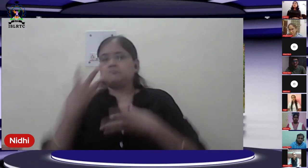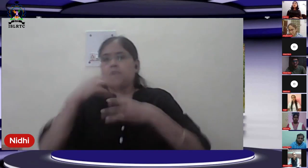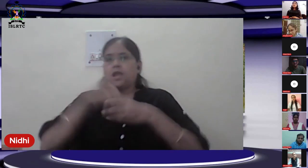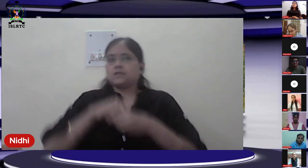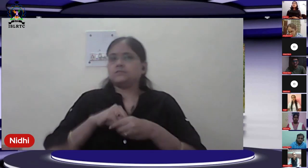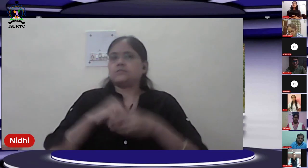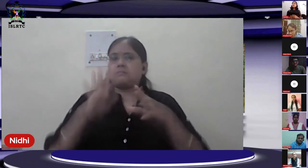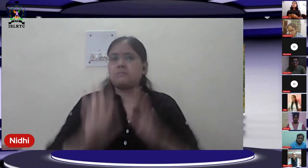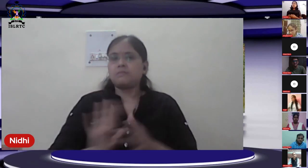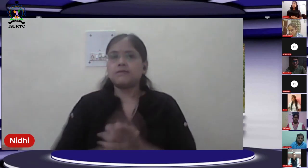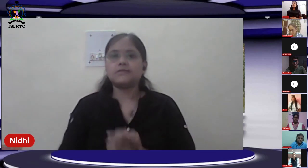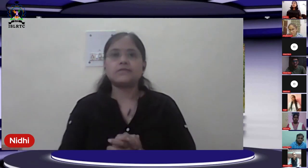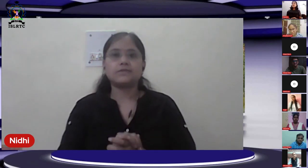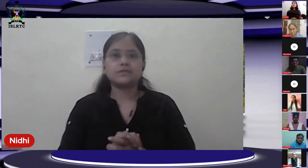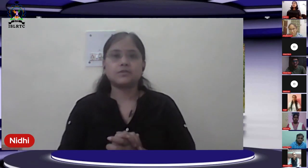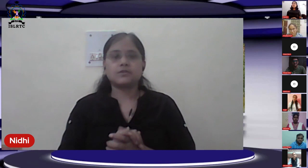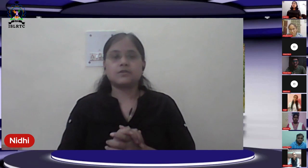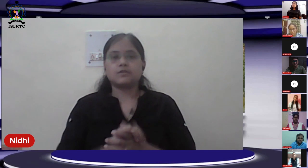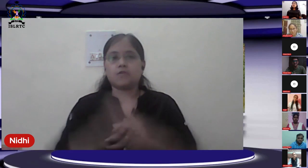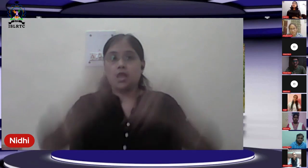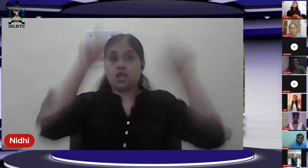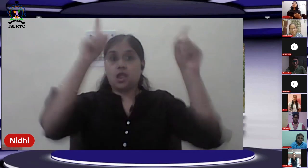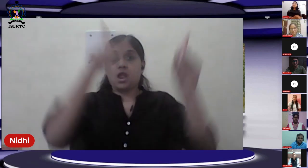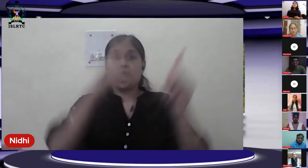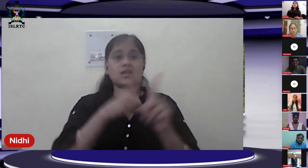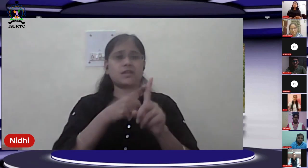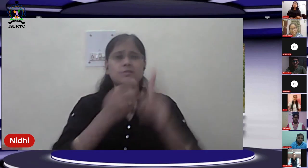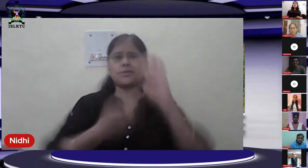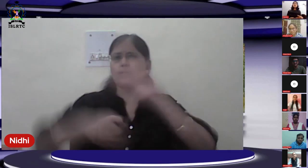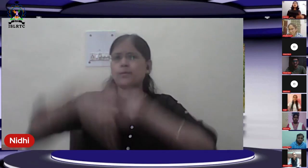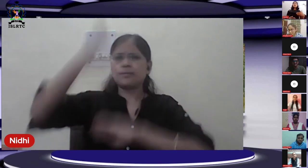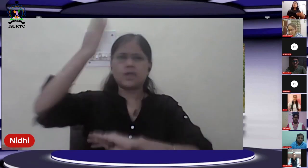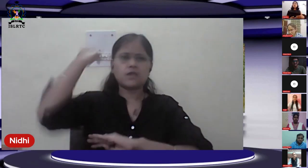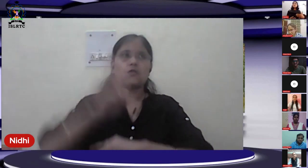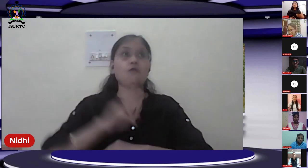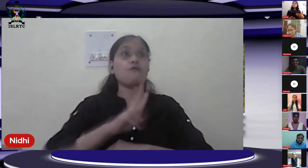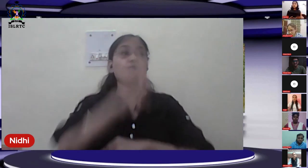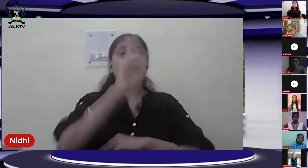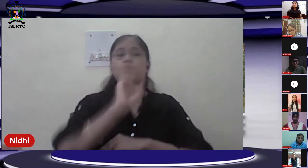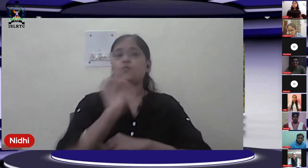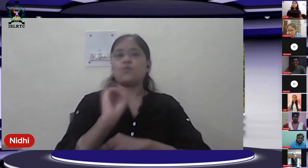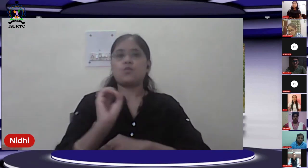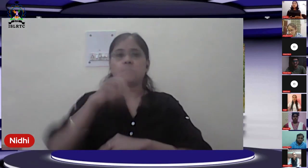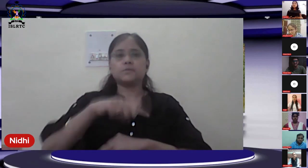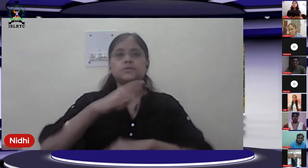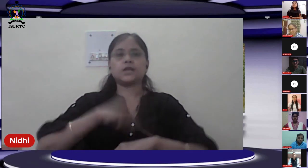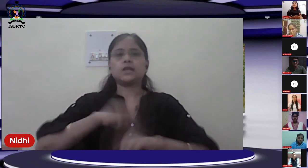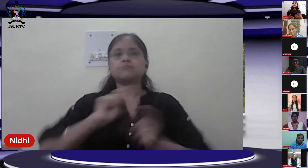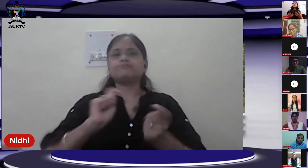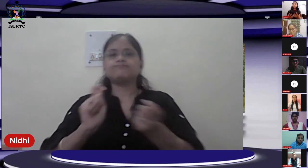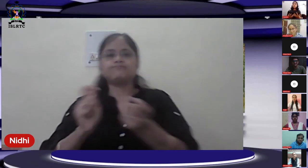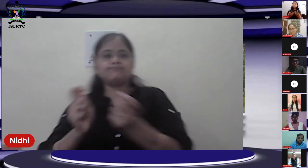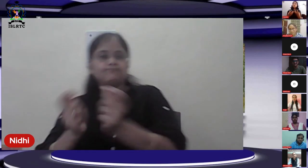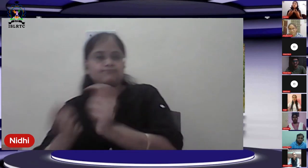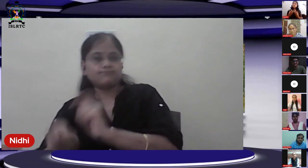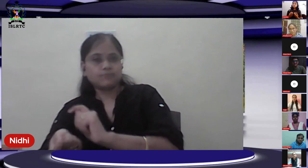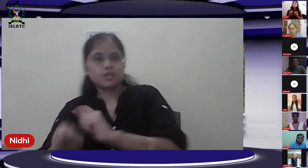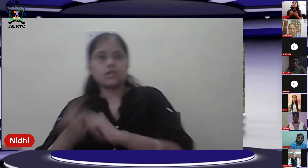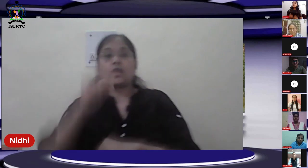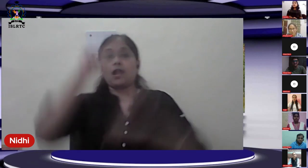इतना इसकी वैल्यू इंडिया में भी नहीं थी पहले, बट अब जैसे जैसे टाइम चेंज होता जा रहा है, इंडिया को भी अपनी जो धरोहर